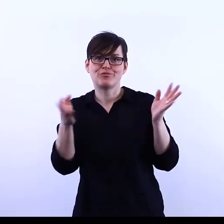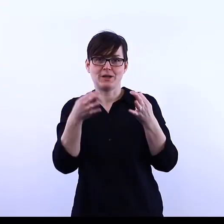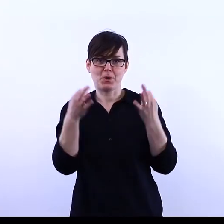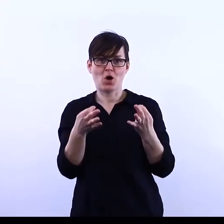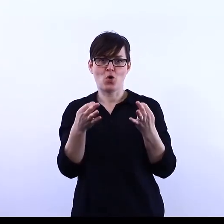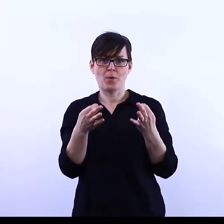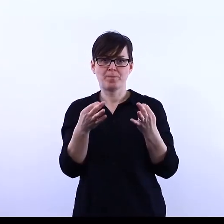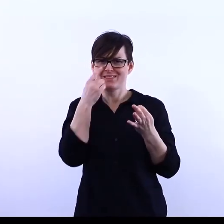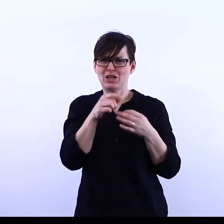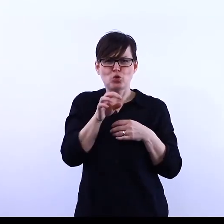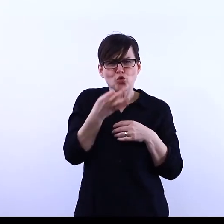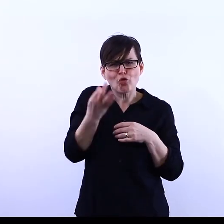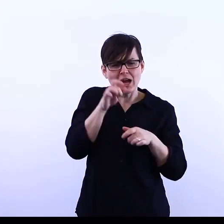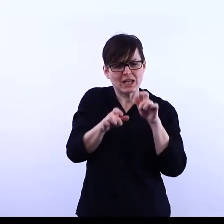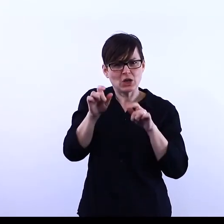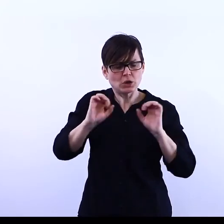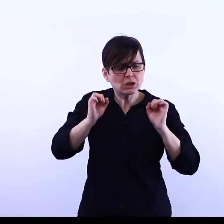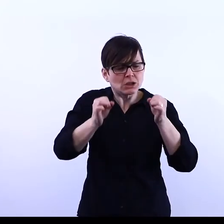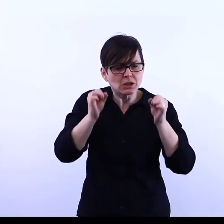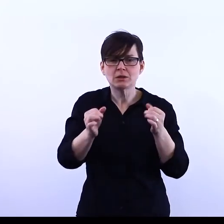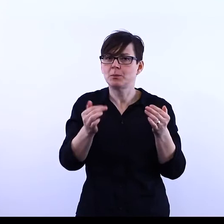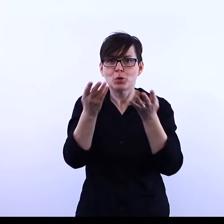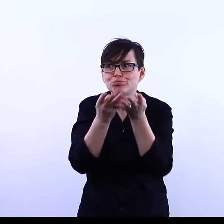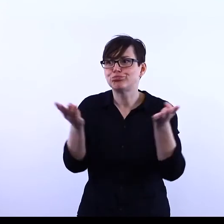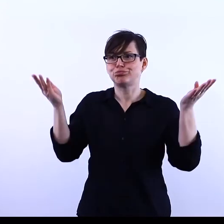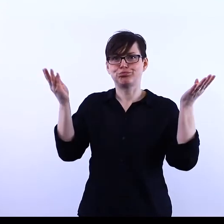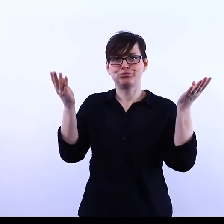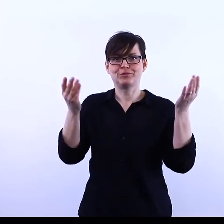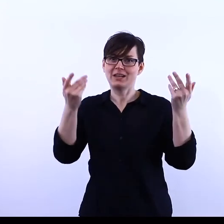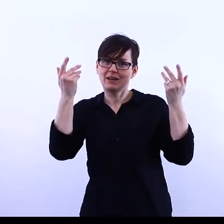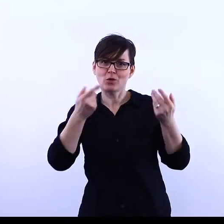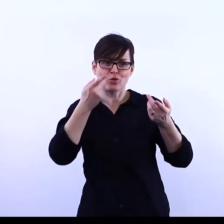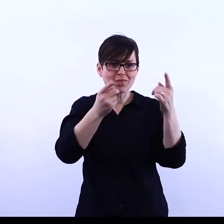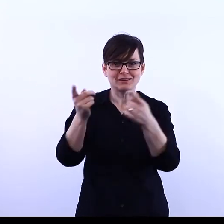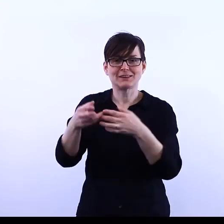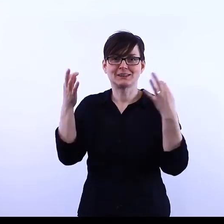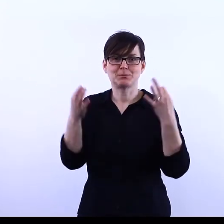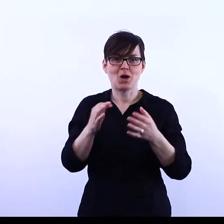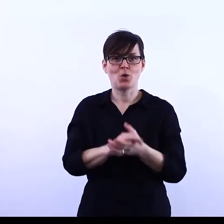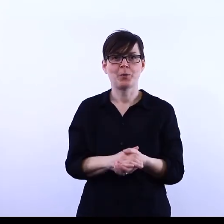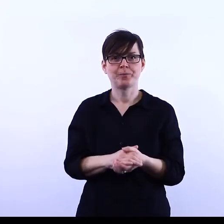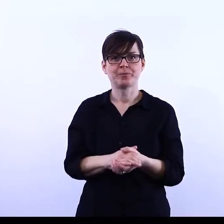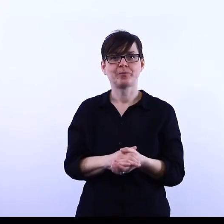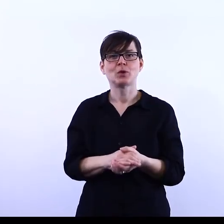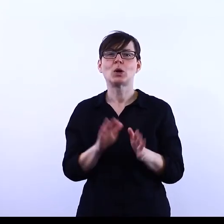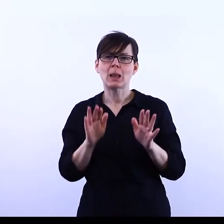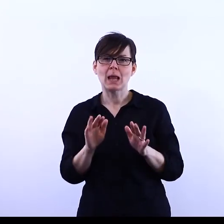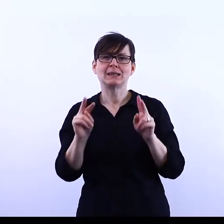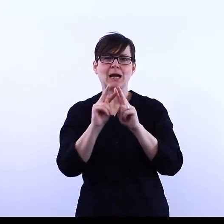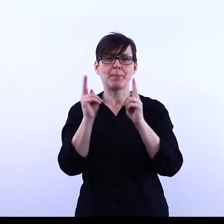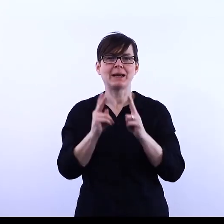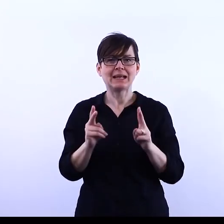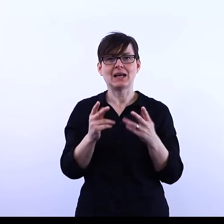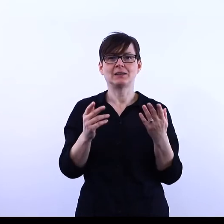mitmischen. Und dafür ist ein Begriff ganz wichtig, der jetzt schon langsam international dazu aufpoppt, nämlich AI